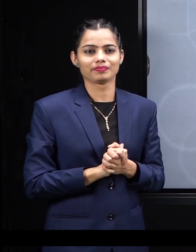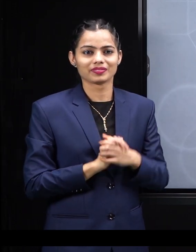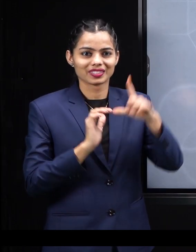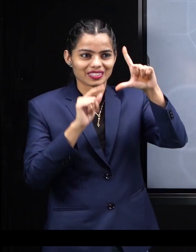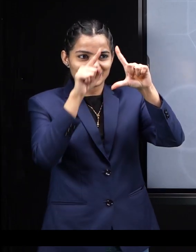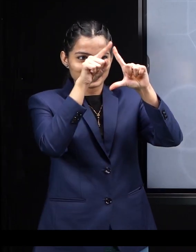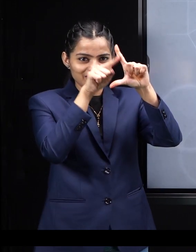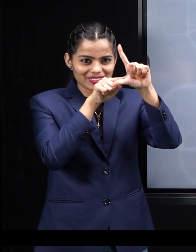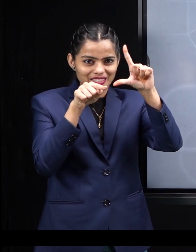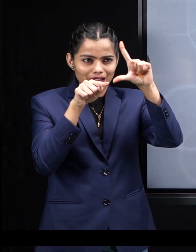கோணங்கள்,